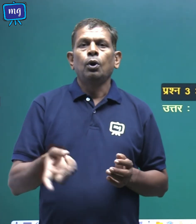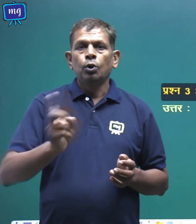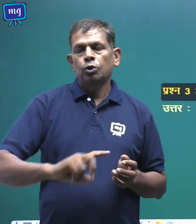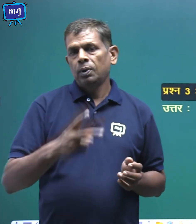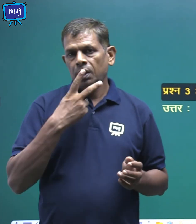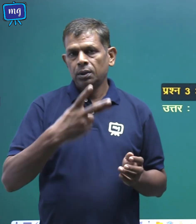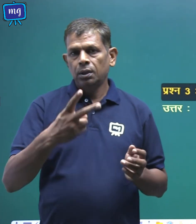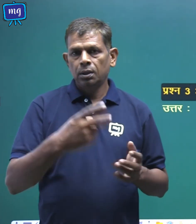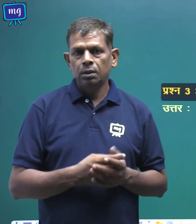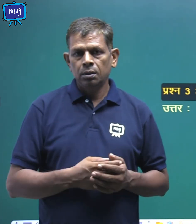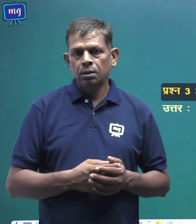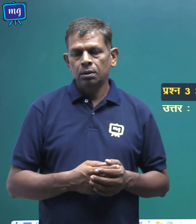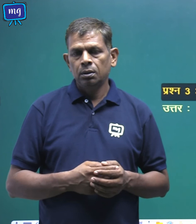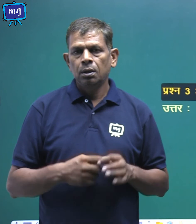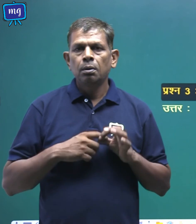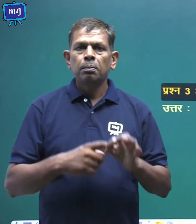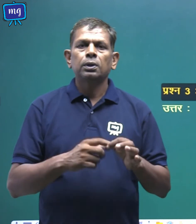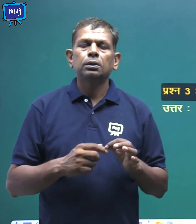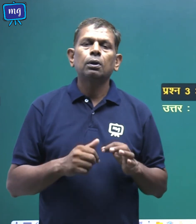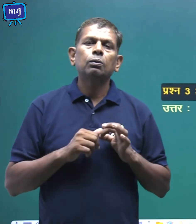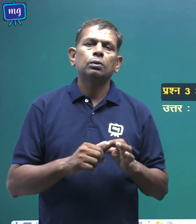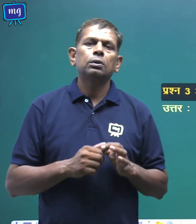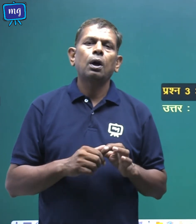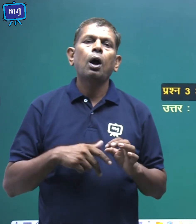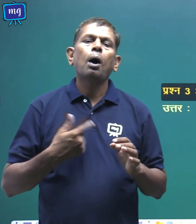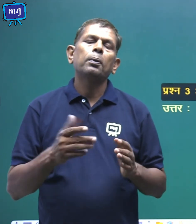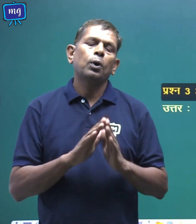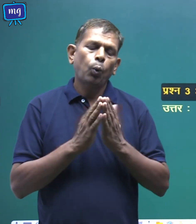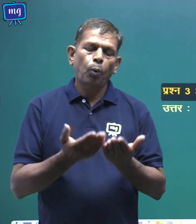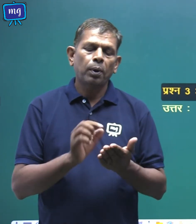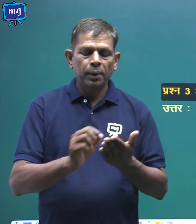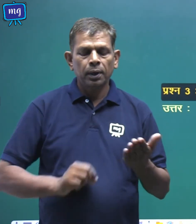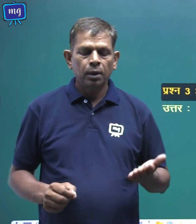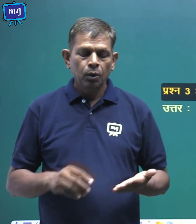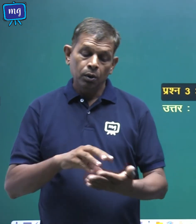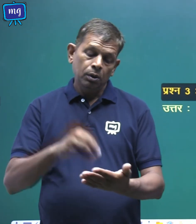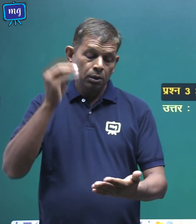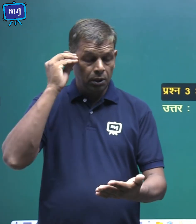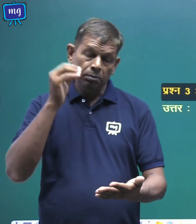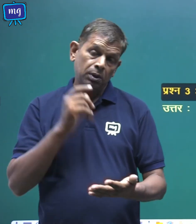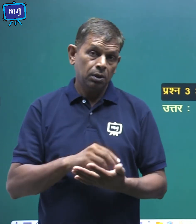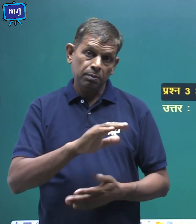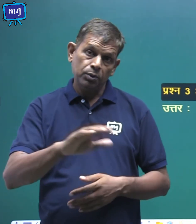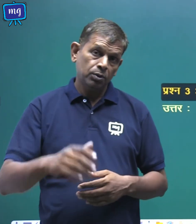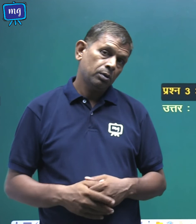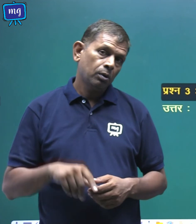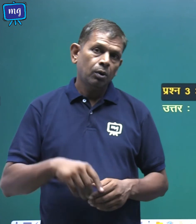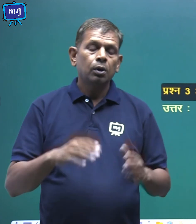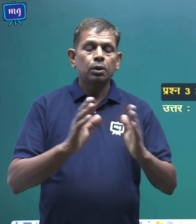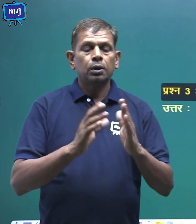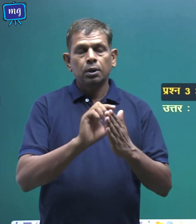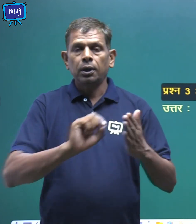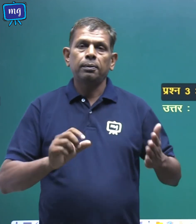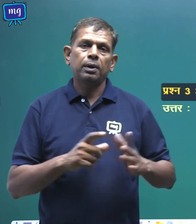देखना, प्रश्नोत्तर कॉपी में लिखना, याद भी करना बच्चों, और